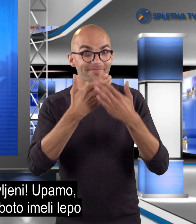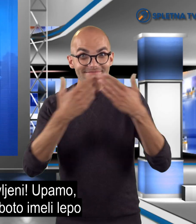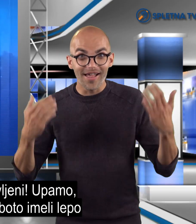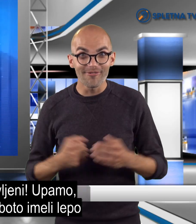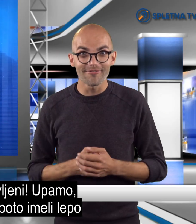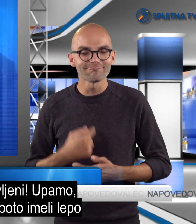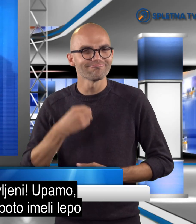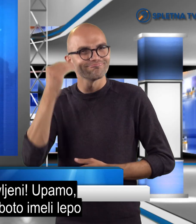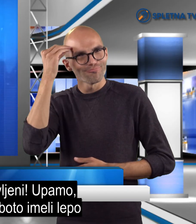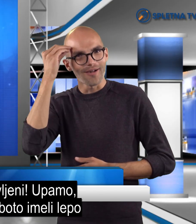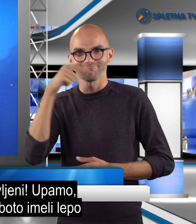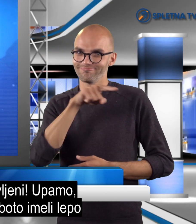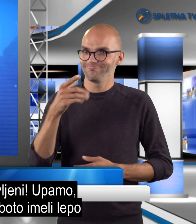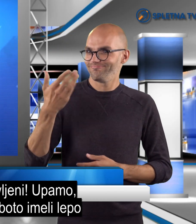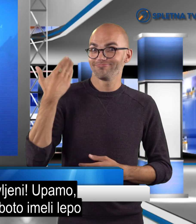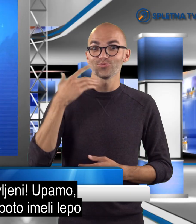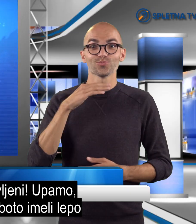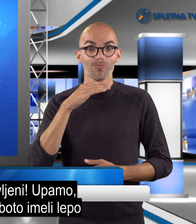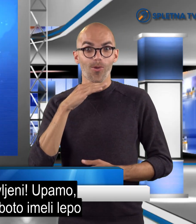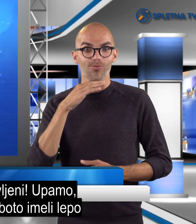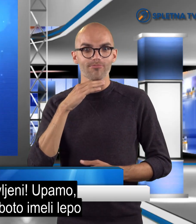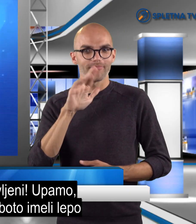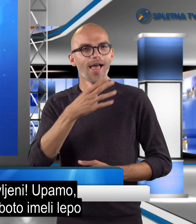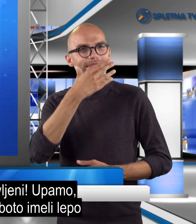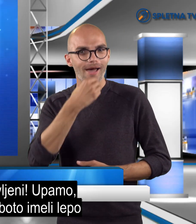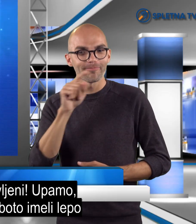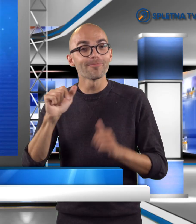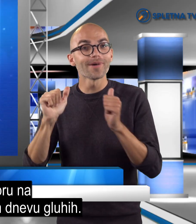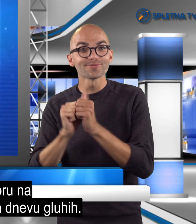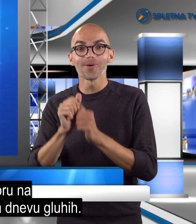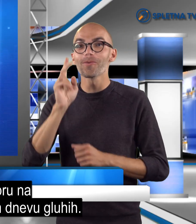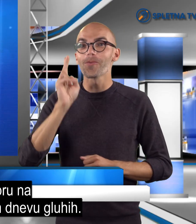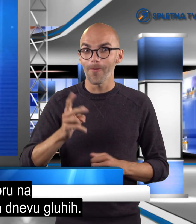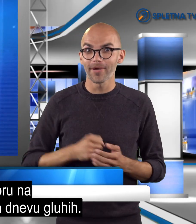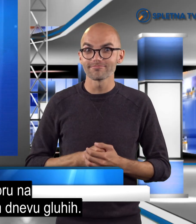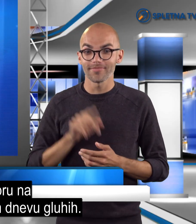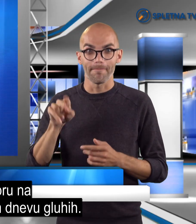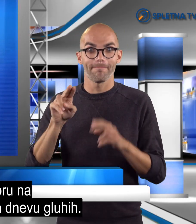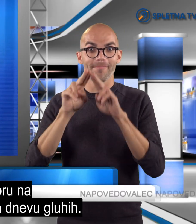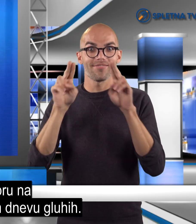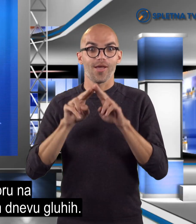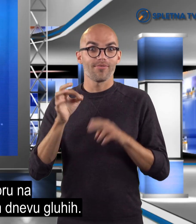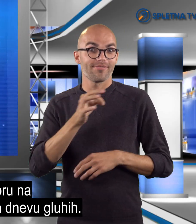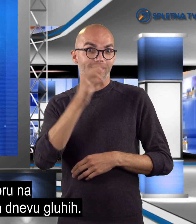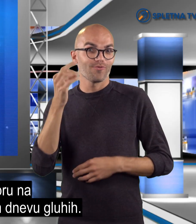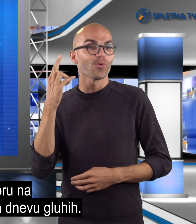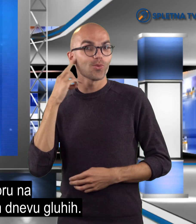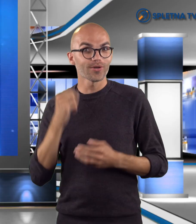Lepo pozdravljeni. Upamo, da ste se v soboto imeli lepo v Kopru na Mednarodnem dnevu gluhih.